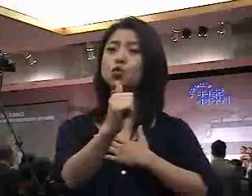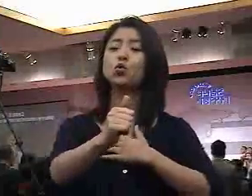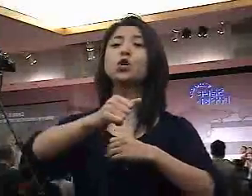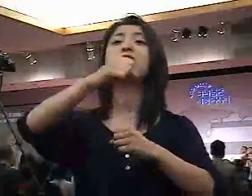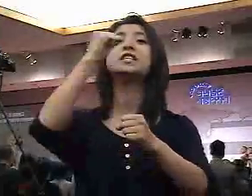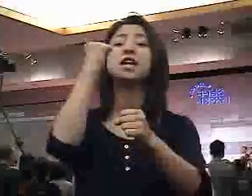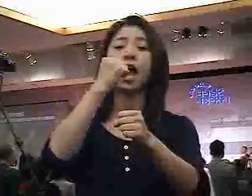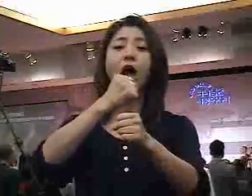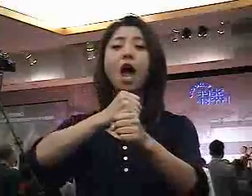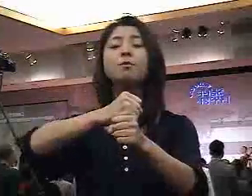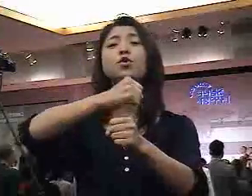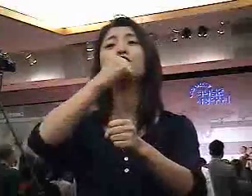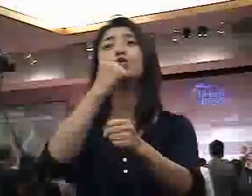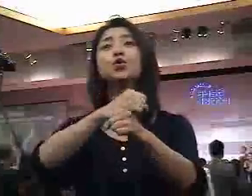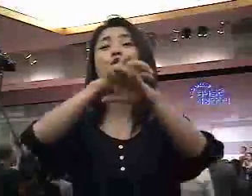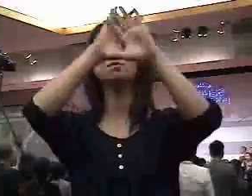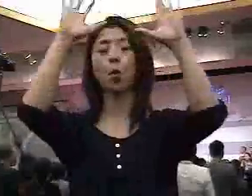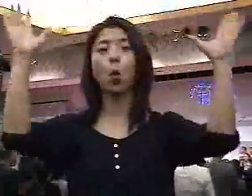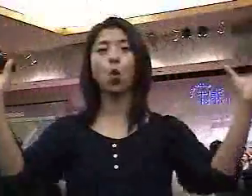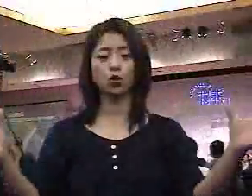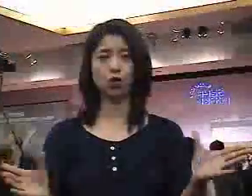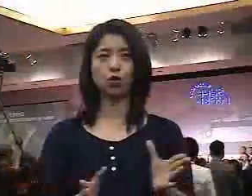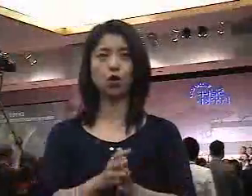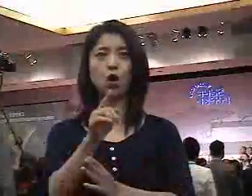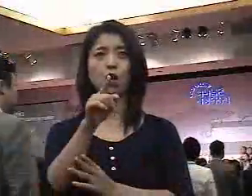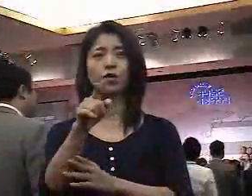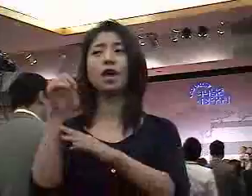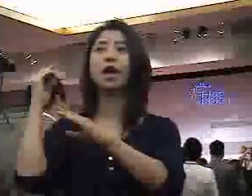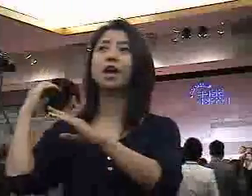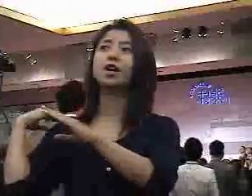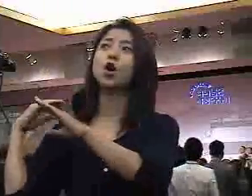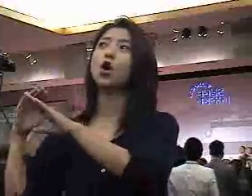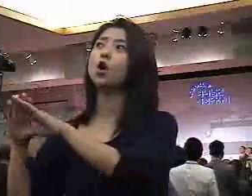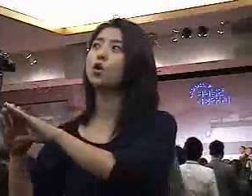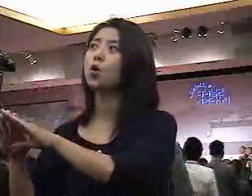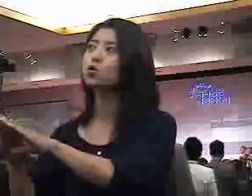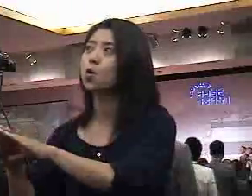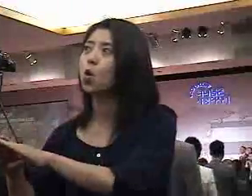내가 주인 삶을 모든 건